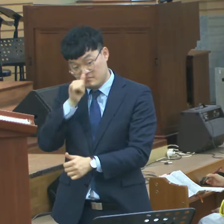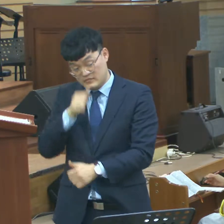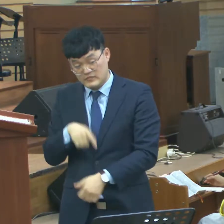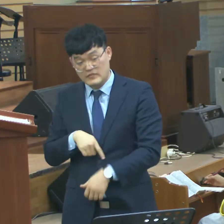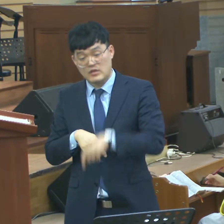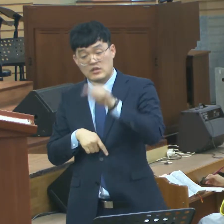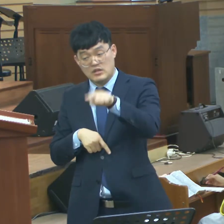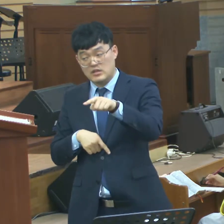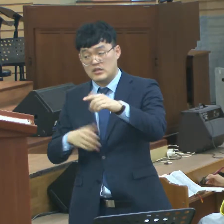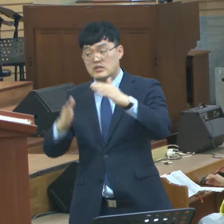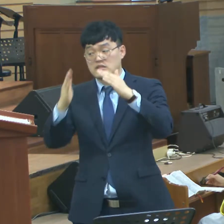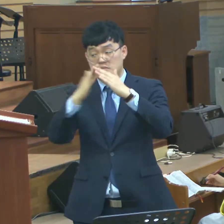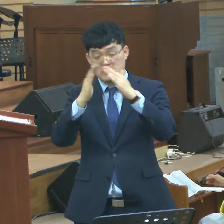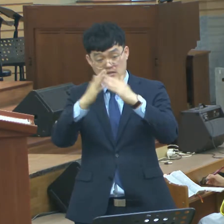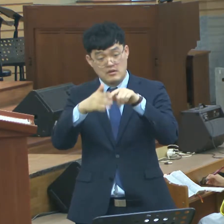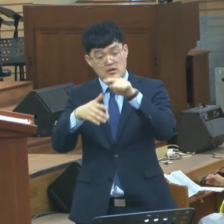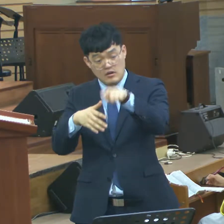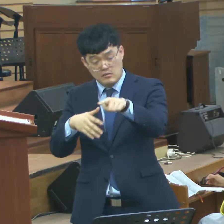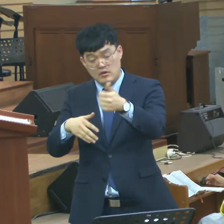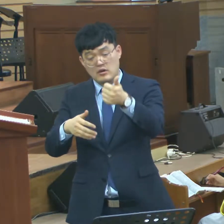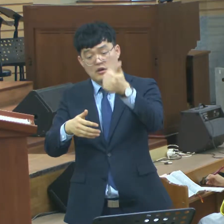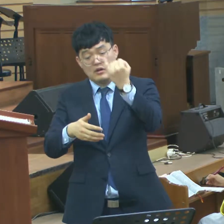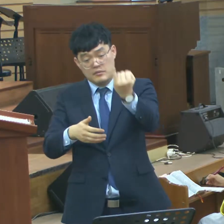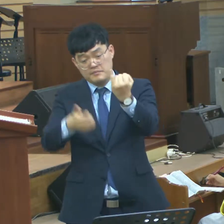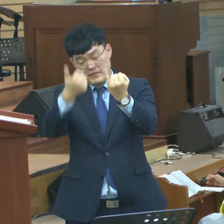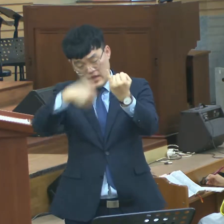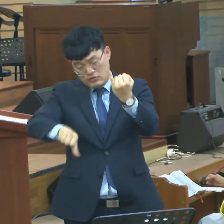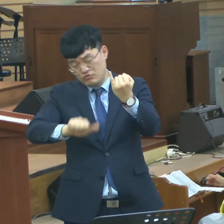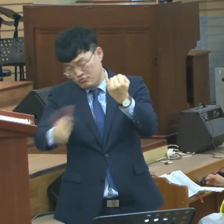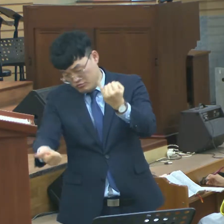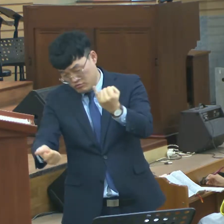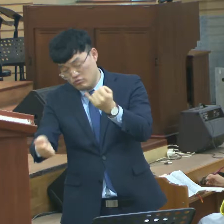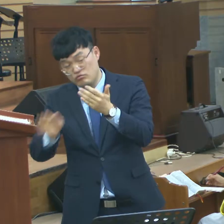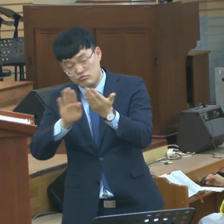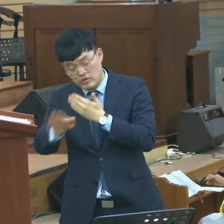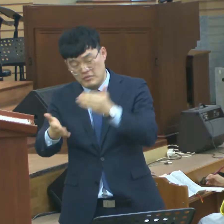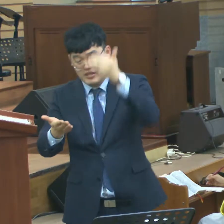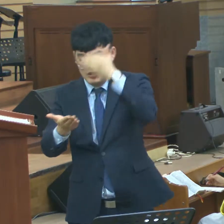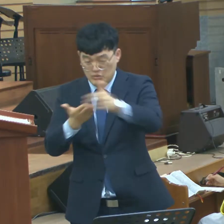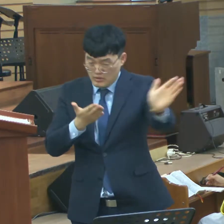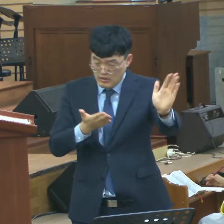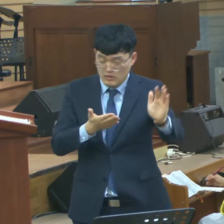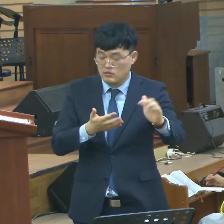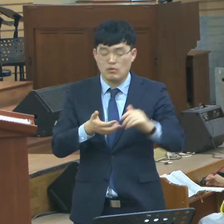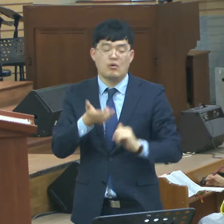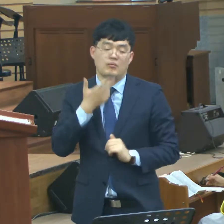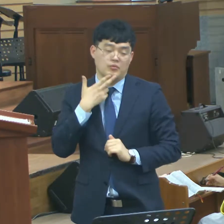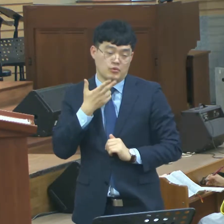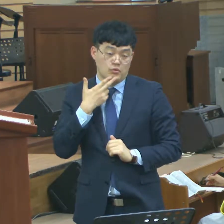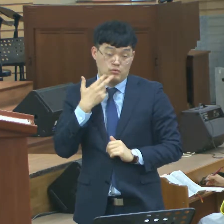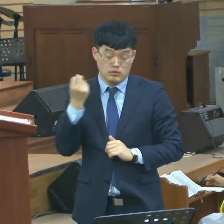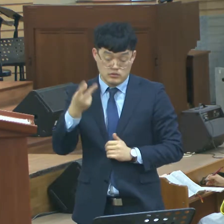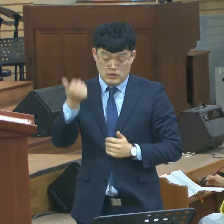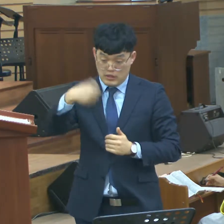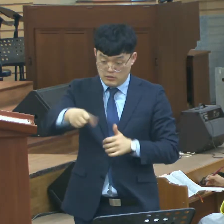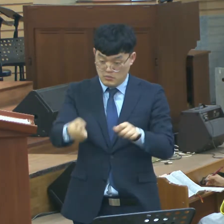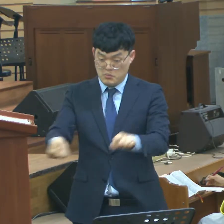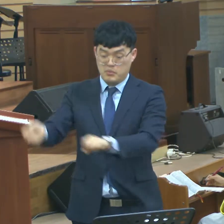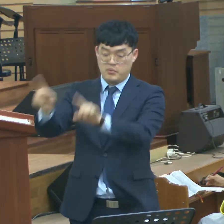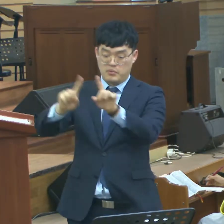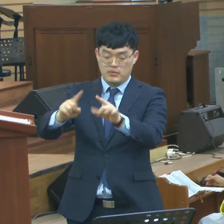집에서 나가요! 이런 얘기 듣게 하지 않고 그 아이를 또 살리시는 놀라운 일을